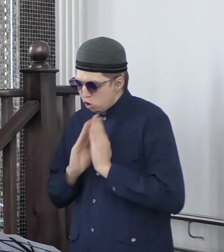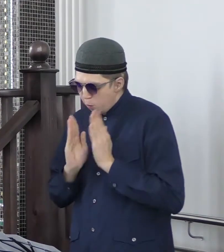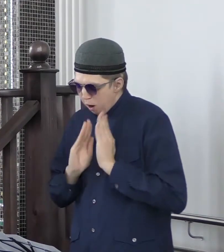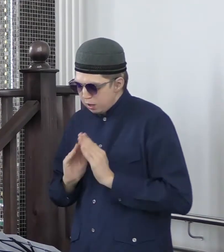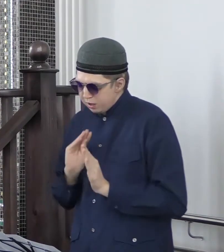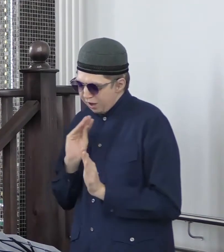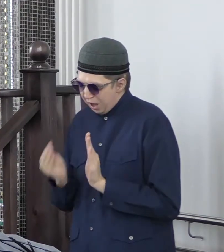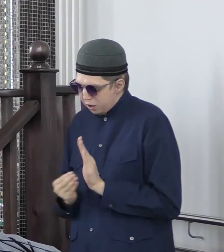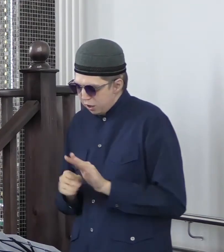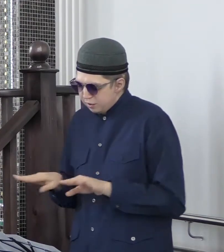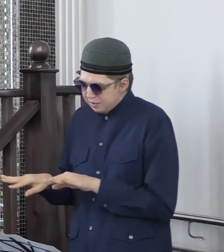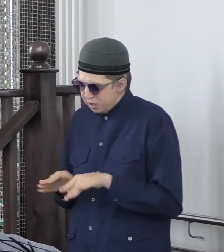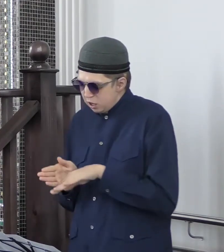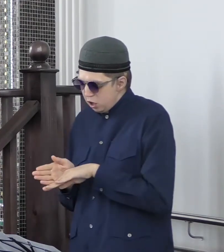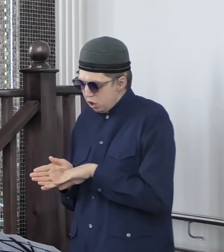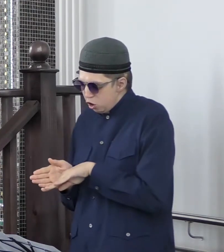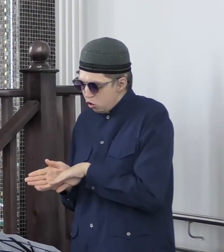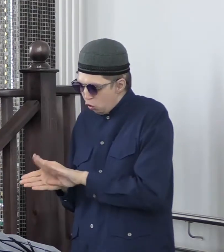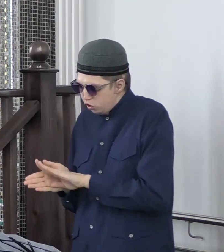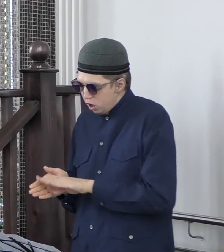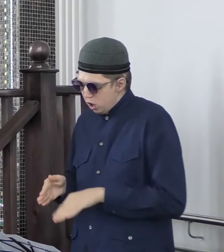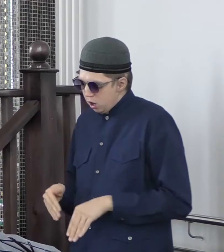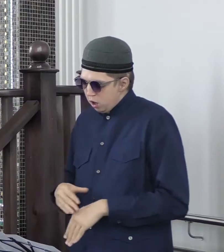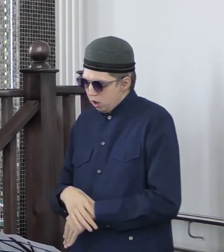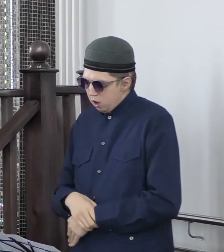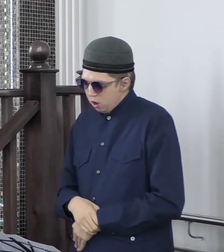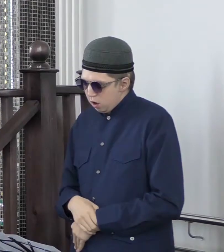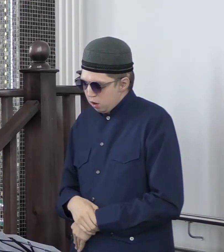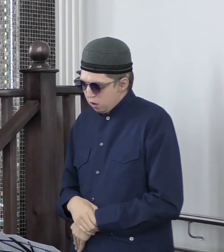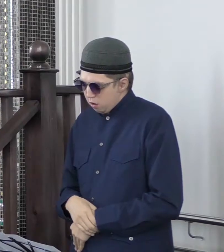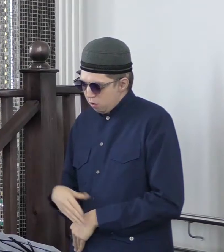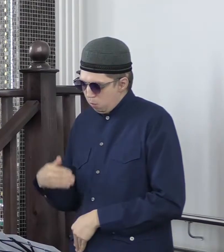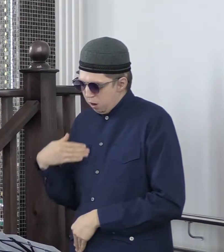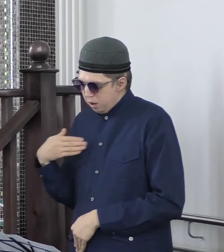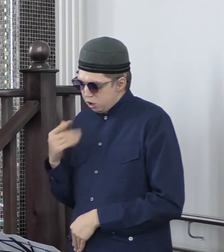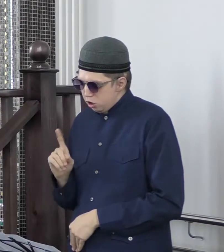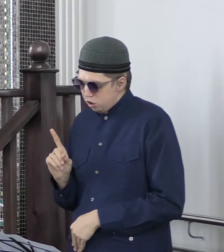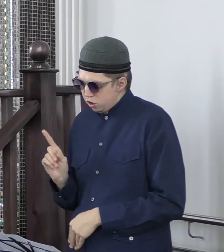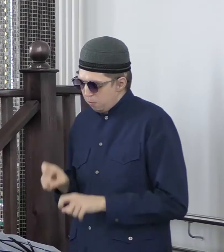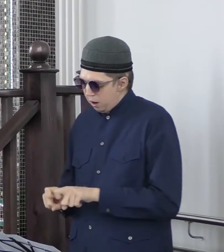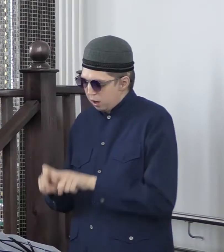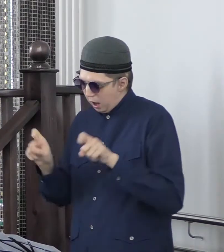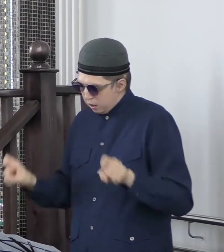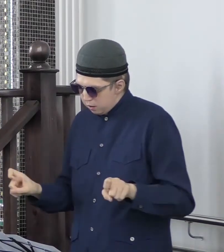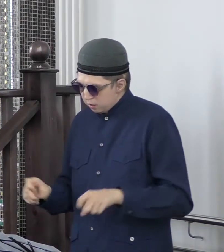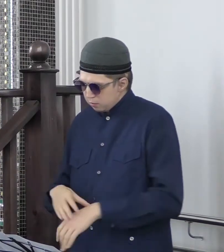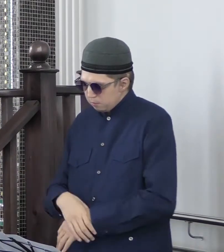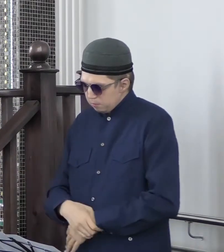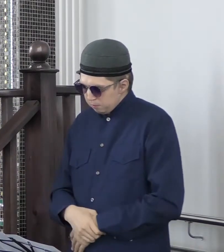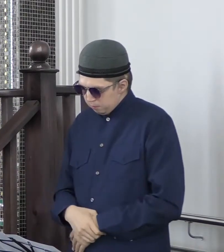большие теплоходы, привязывают же канат, казалось бы, Ветром заговорят ветры. Но Аллах Таля не